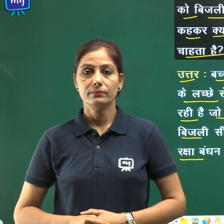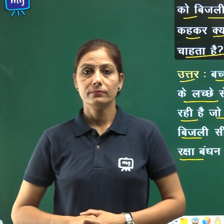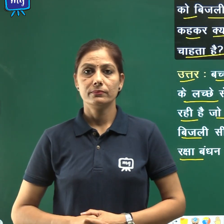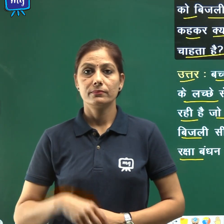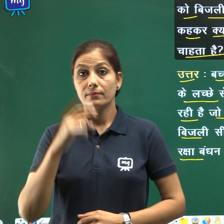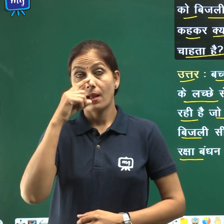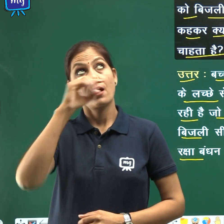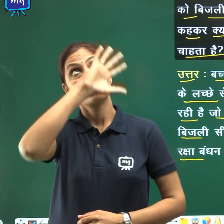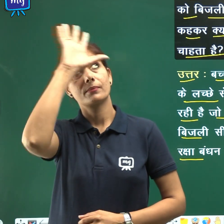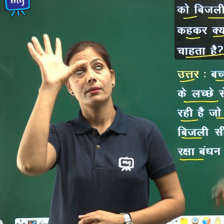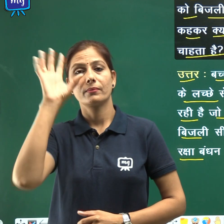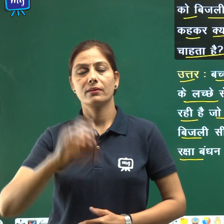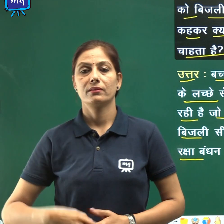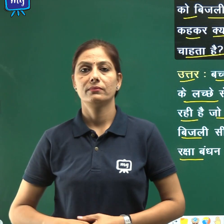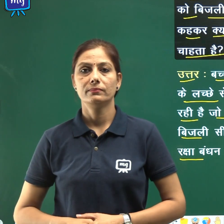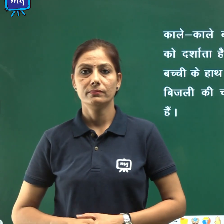आसमान में